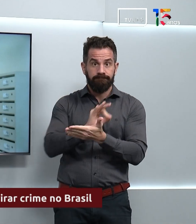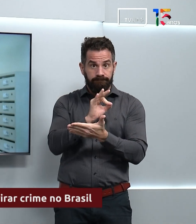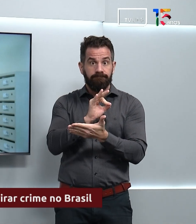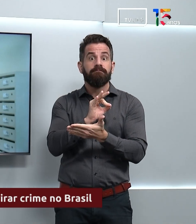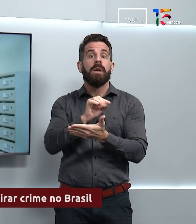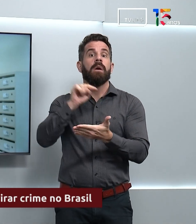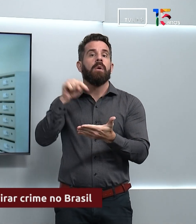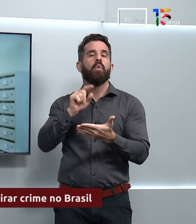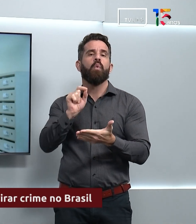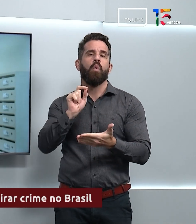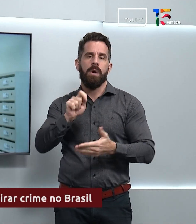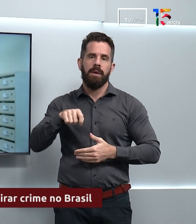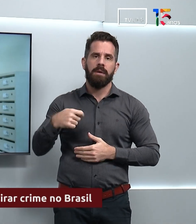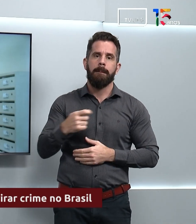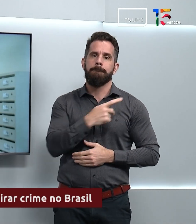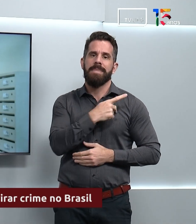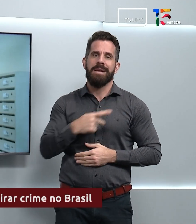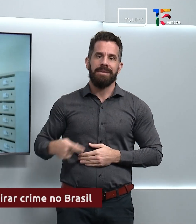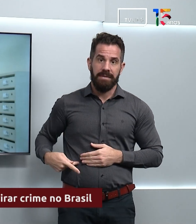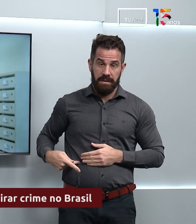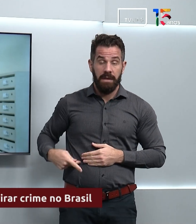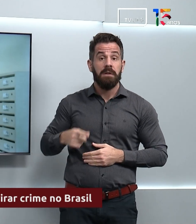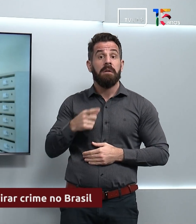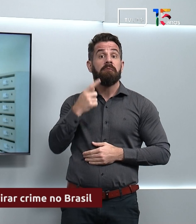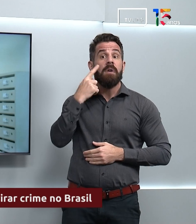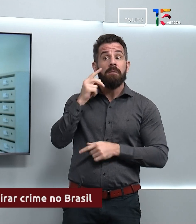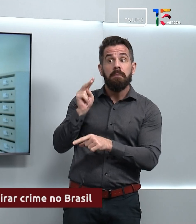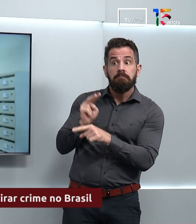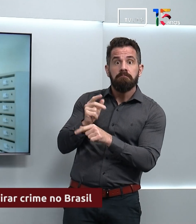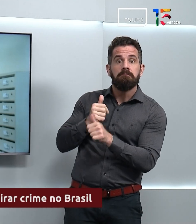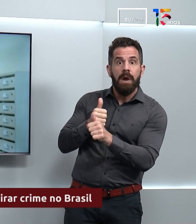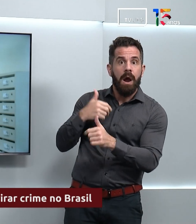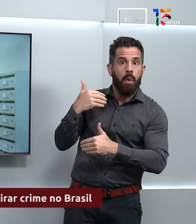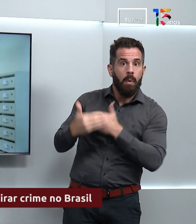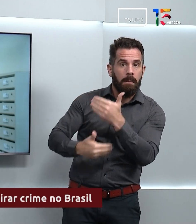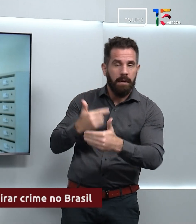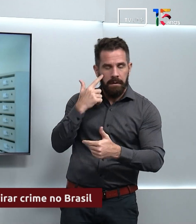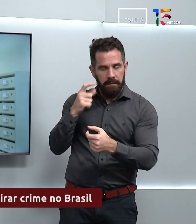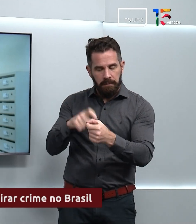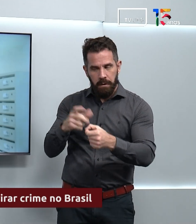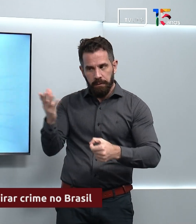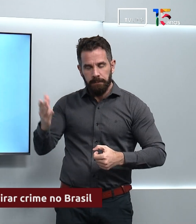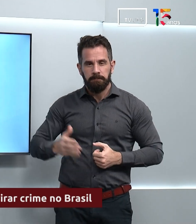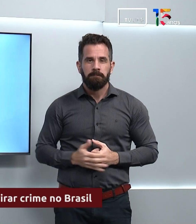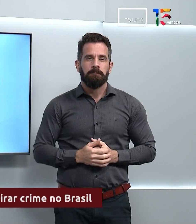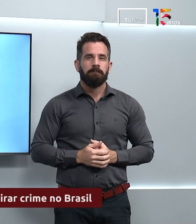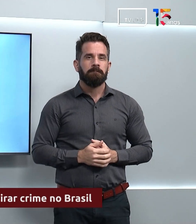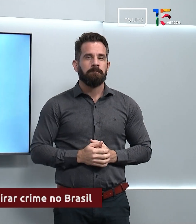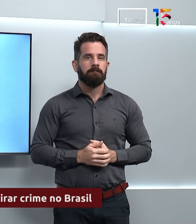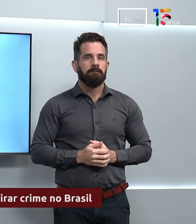do país. A gente segue acompanhando esse assunto e agora eu volto com vocês no estúdio.